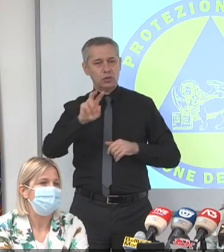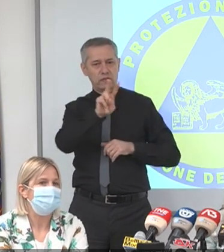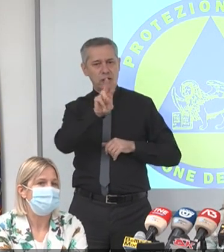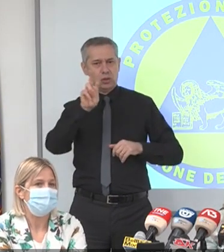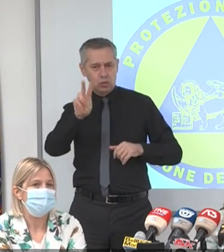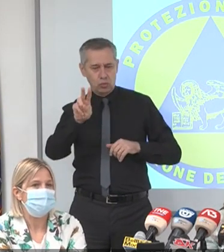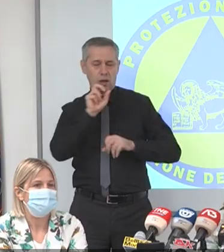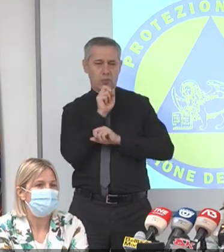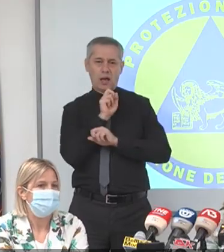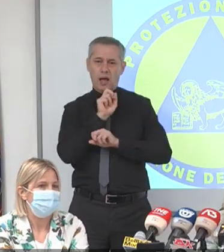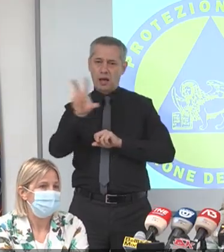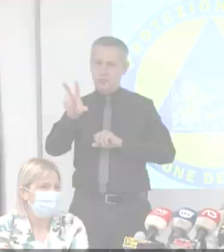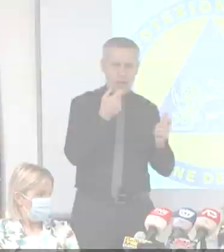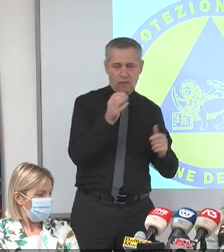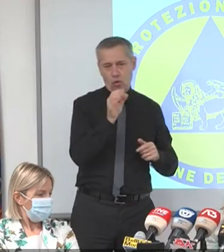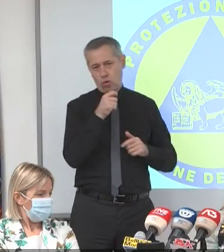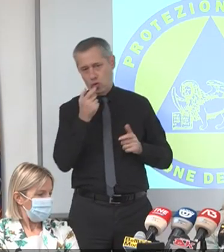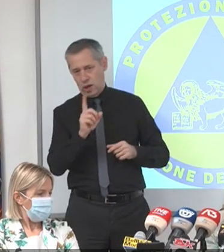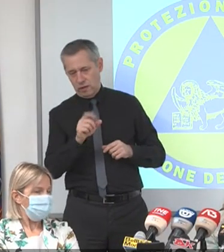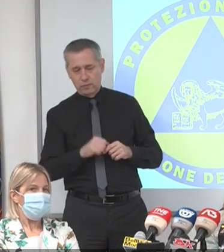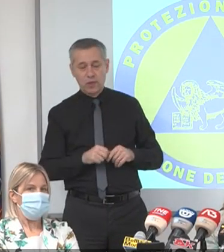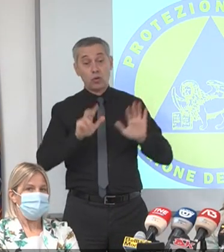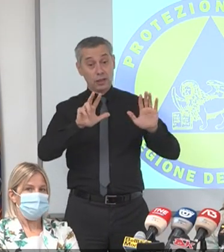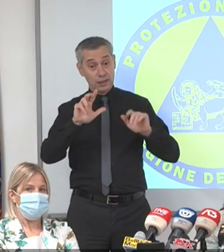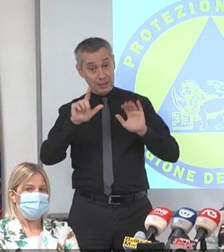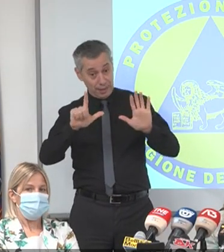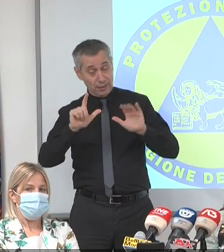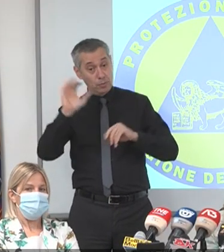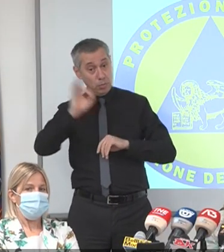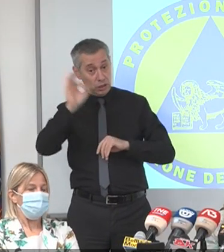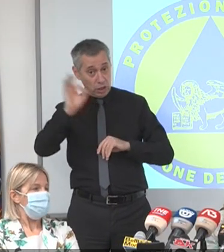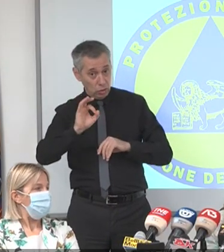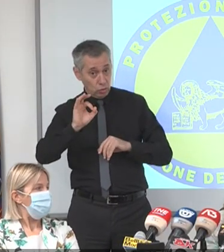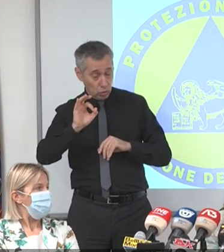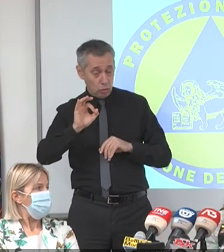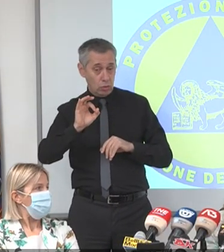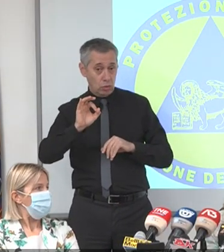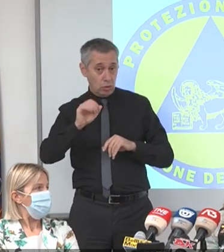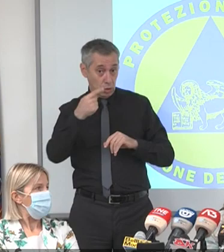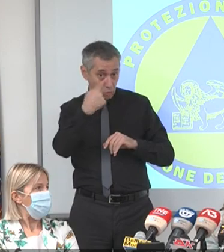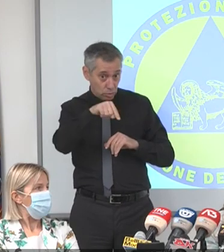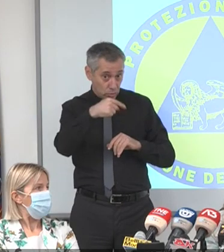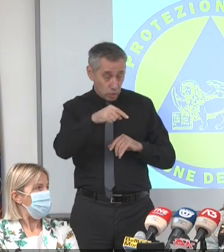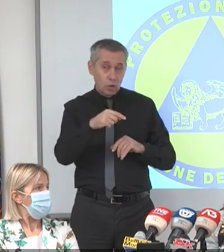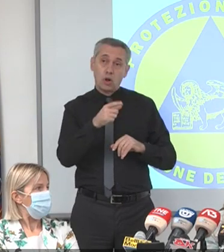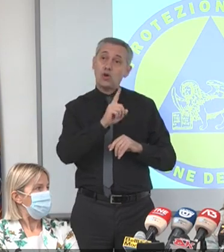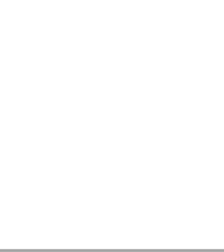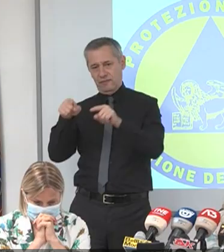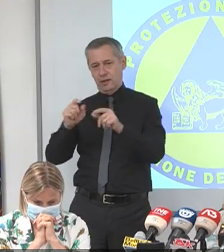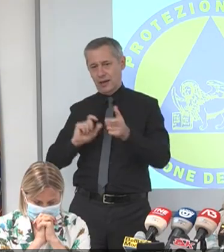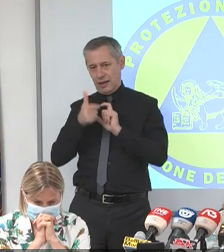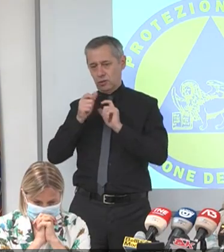84.322 segnalazioni di reazioni avverse. L'87% di questi sono state classificate come non